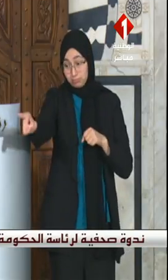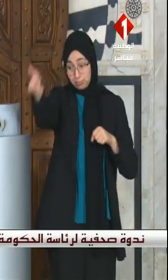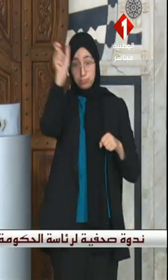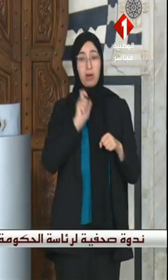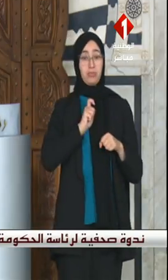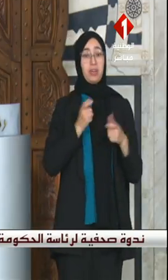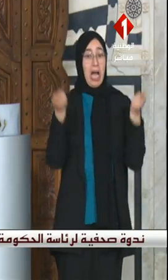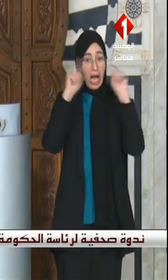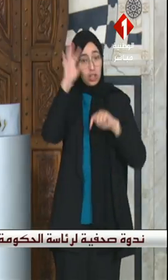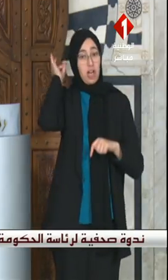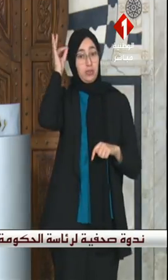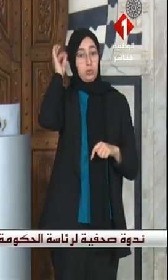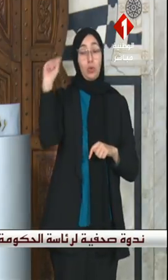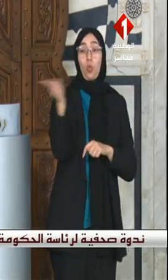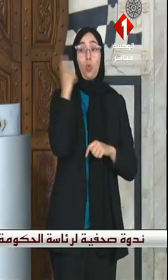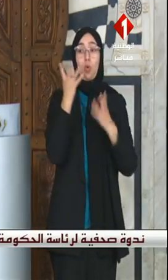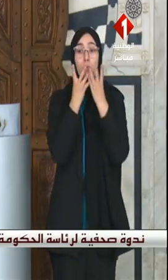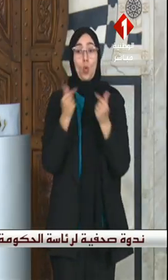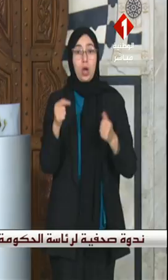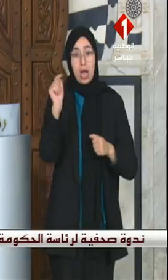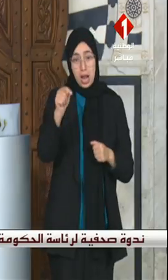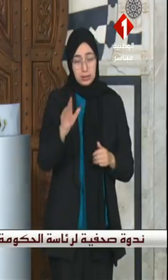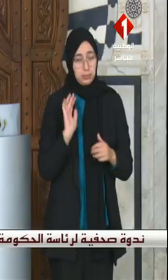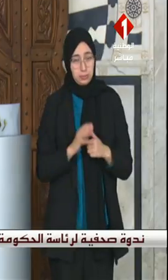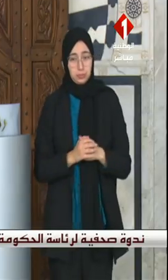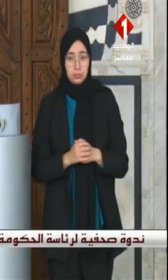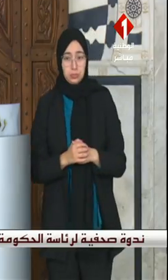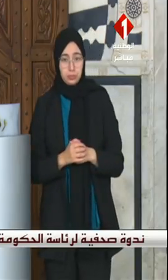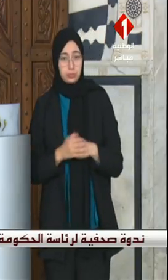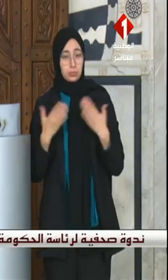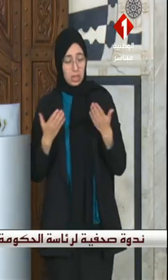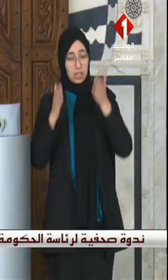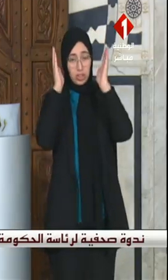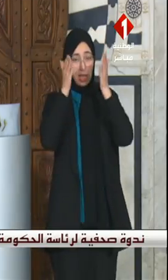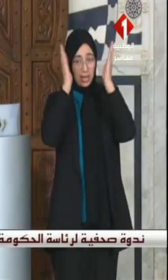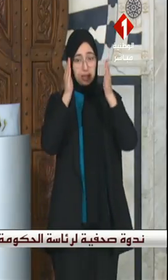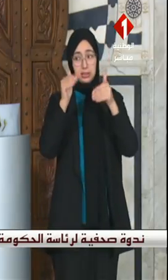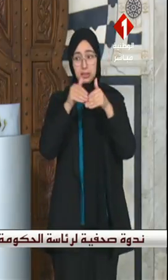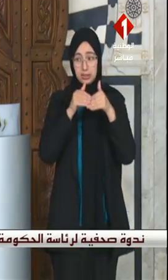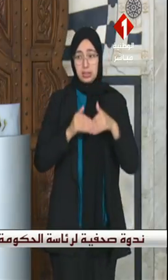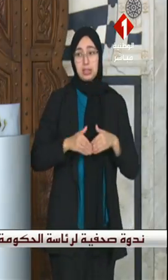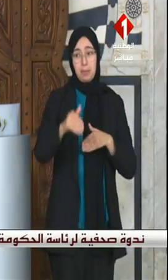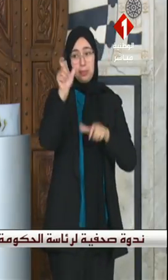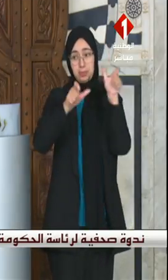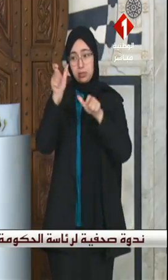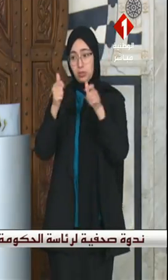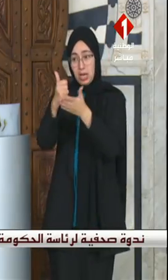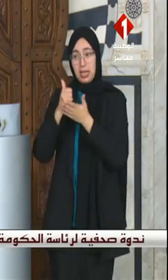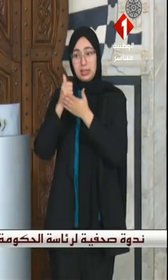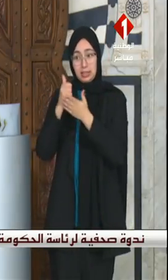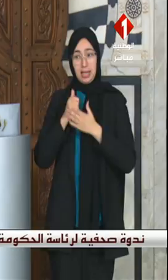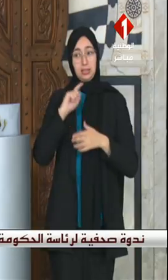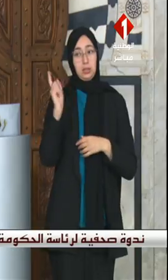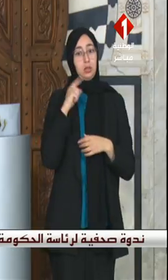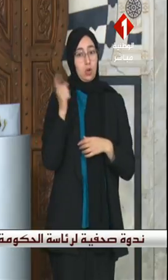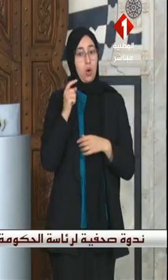يرجع ينتشر من جديد. هذاك علاش نقعد مركزين. أكثر حاجة نحبوكم تعاونونا فيها هي